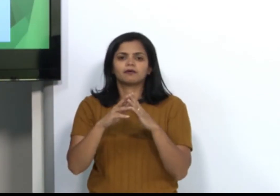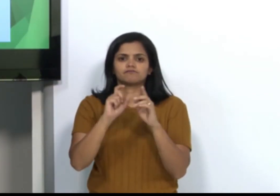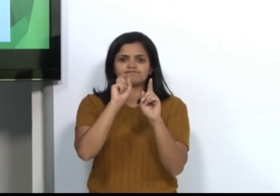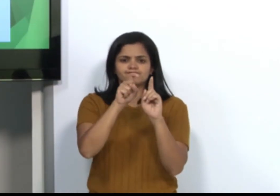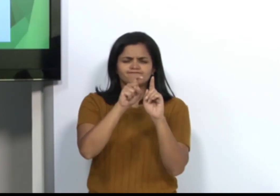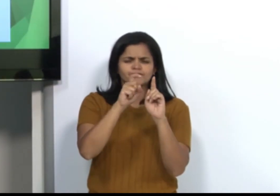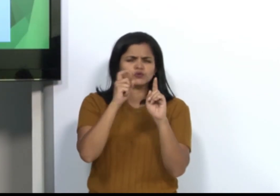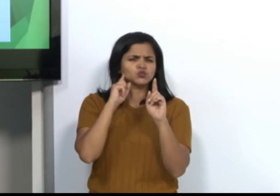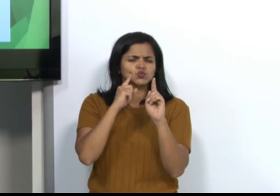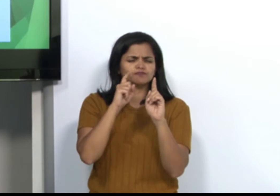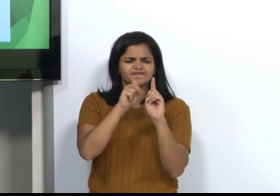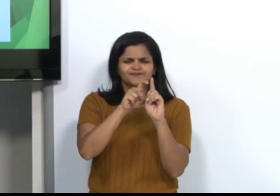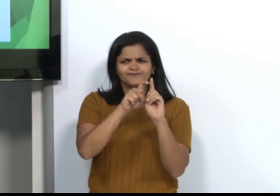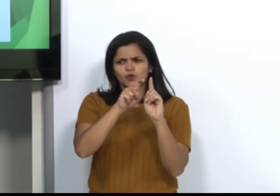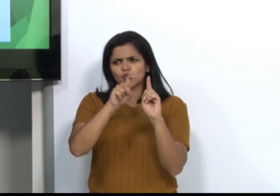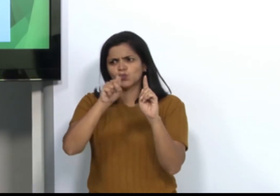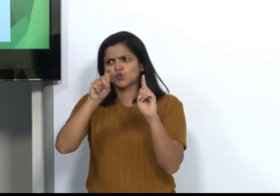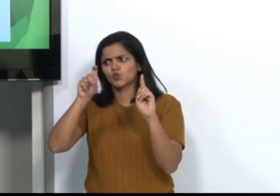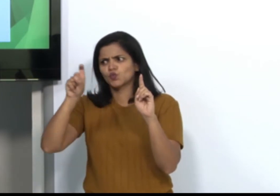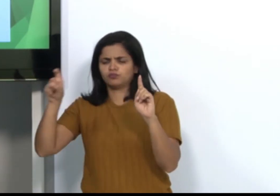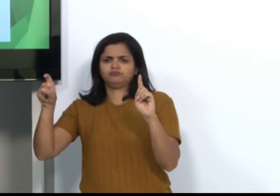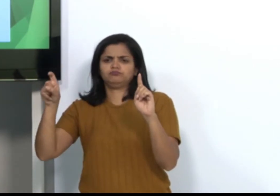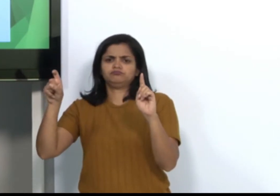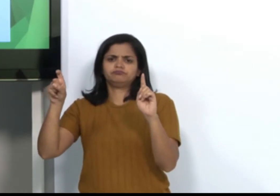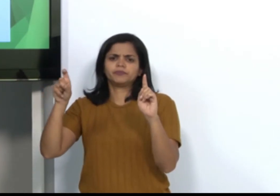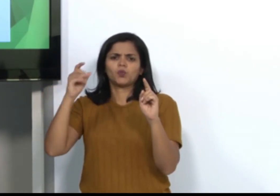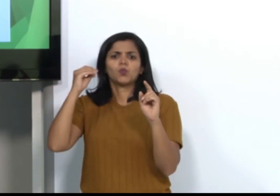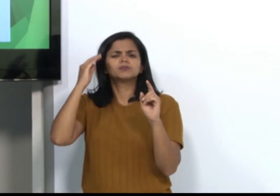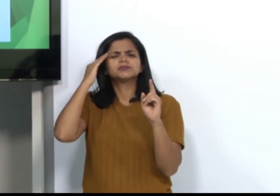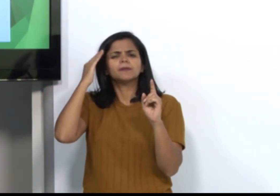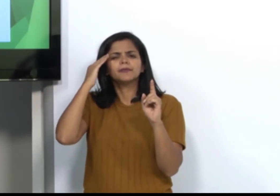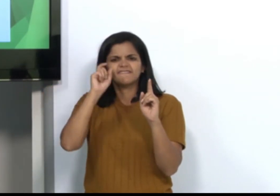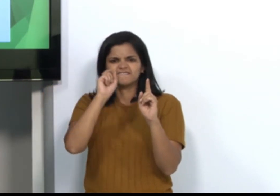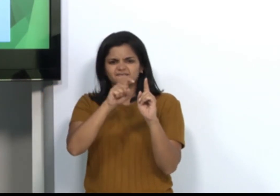Vou explicar para vocês. Esse determinado tempo,